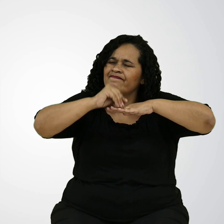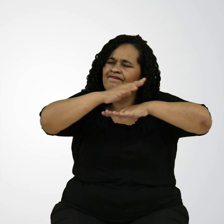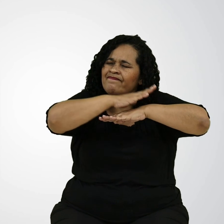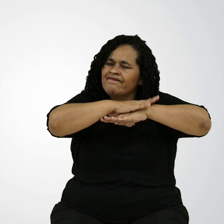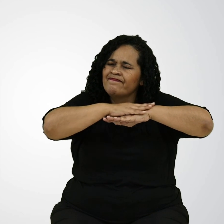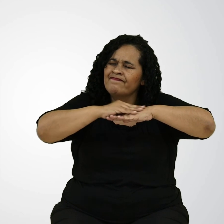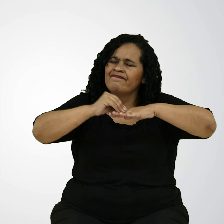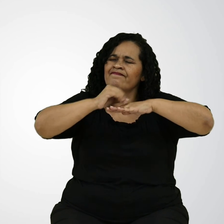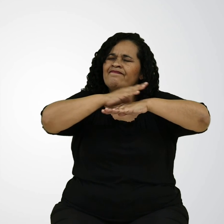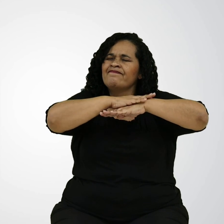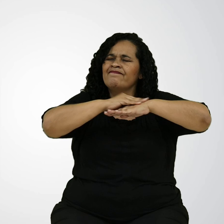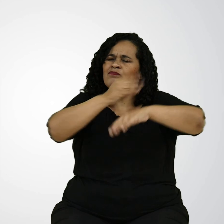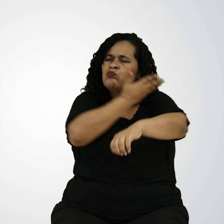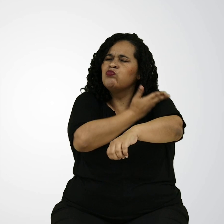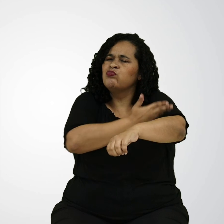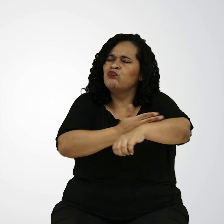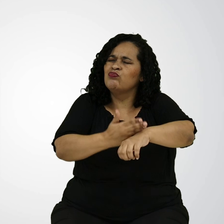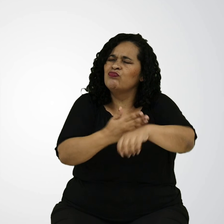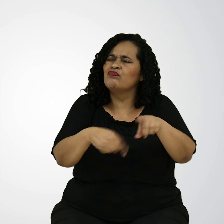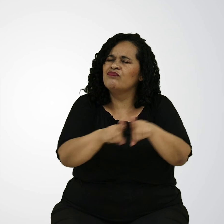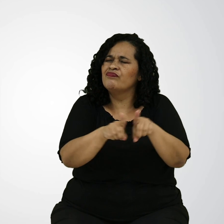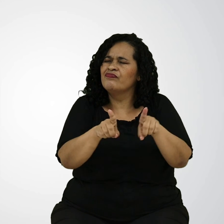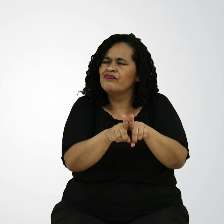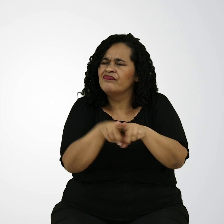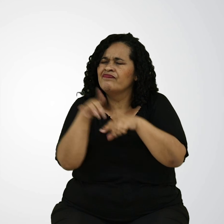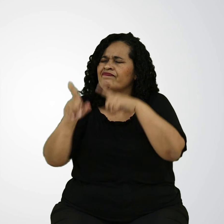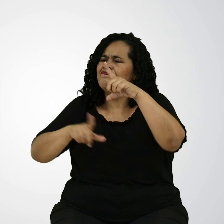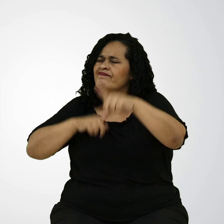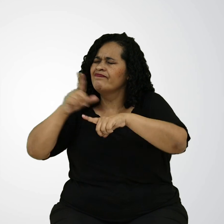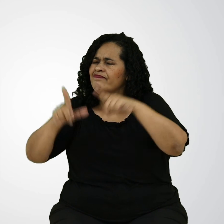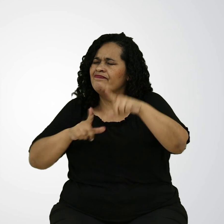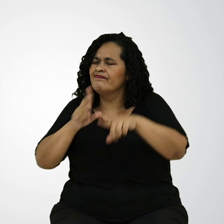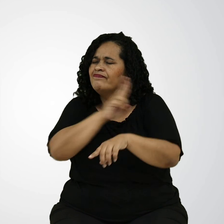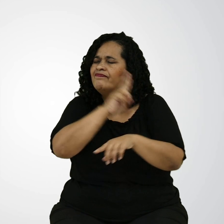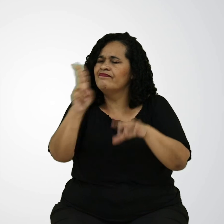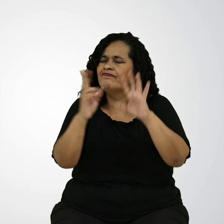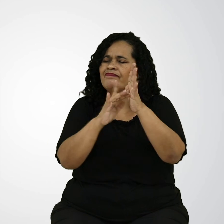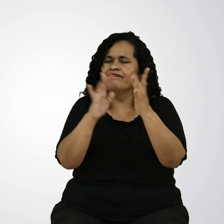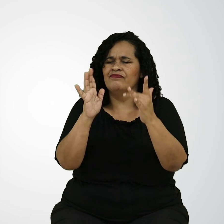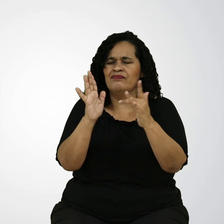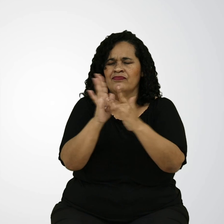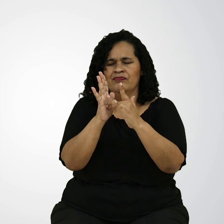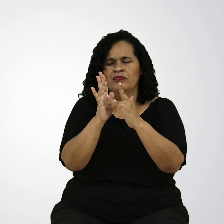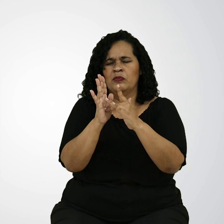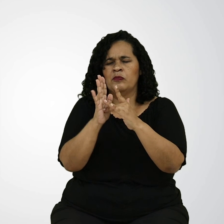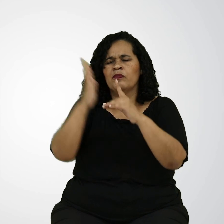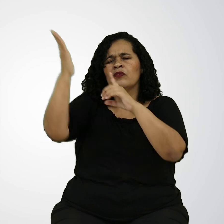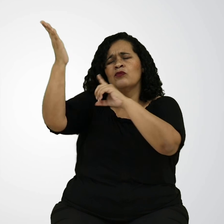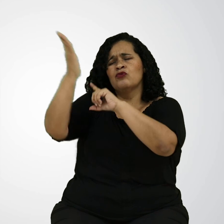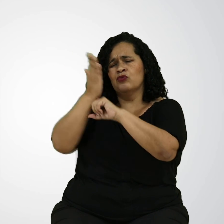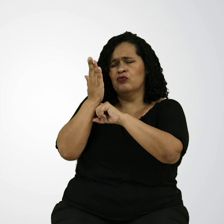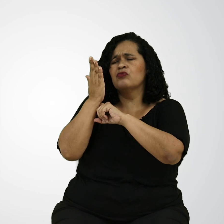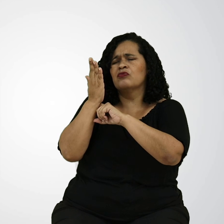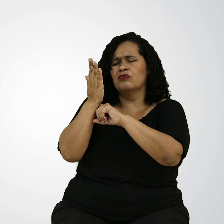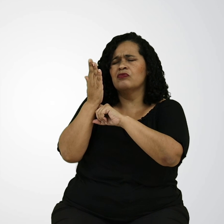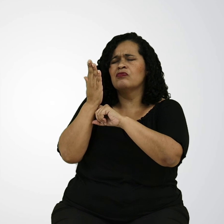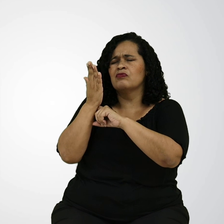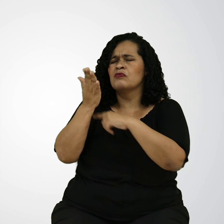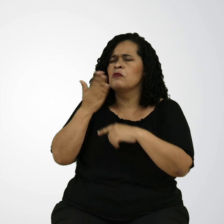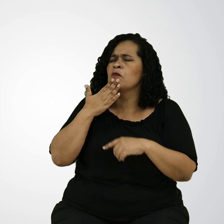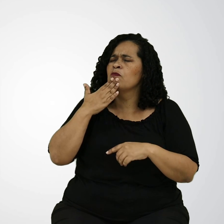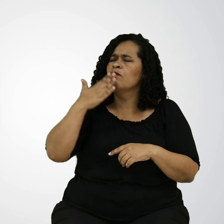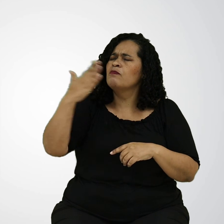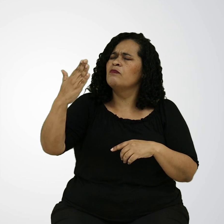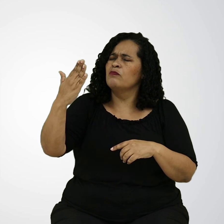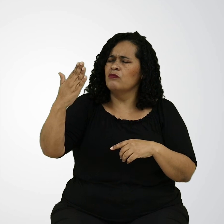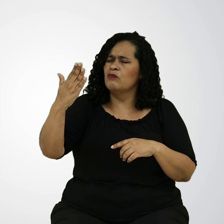nossos vizinhos, com os nossos colegas de trabalho. Em nome de Cristo Jesus, Deus, ajuda-nos. Esse é o nosso desafio à